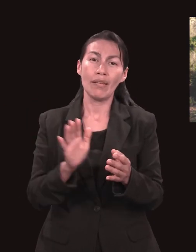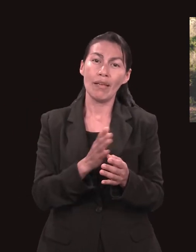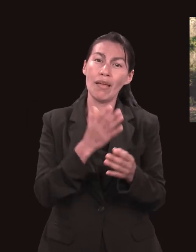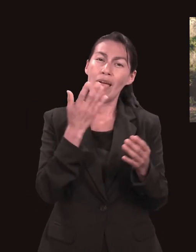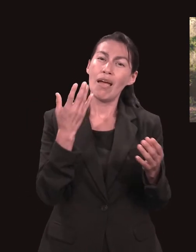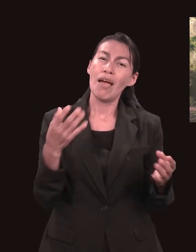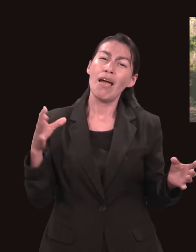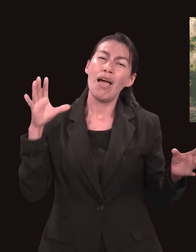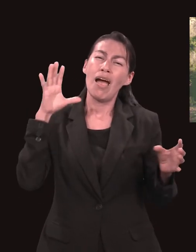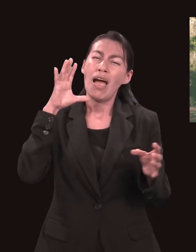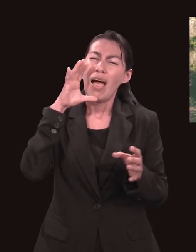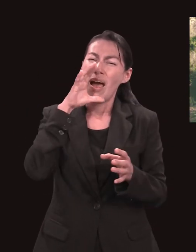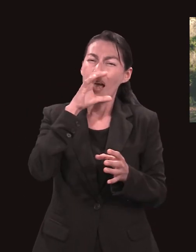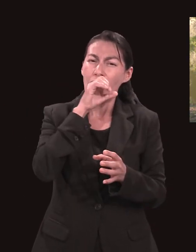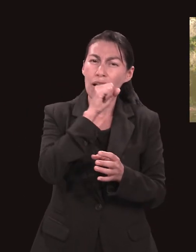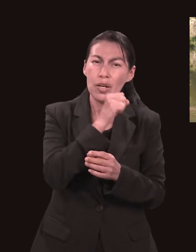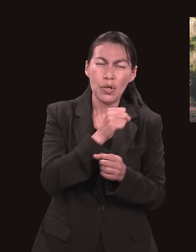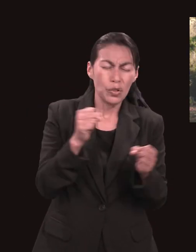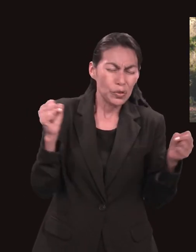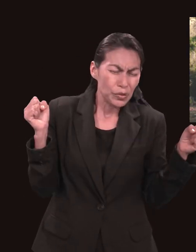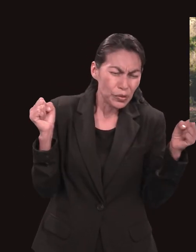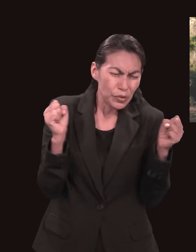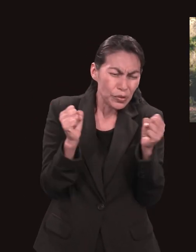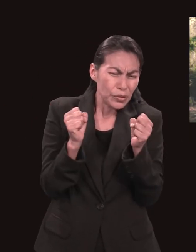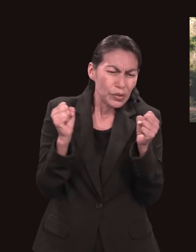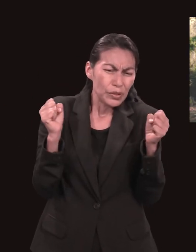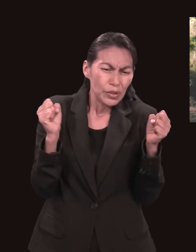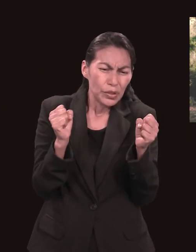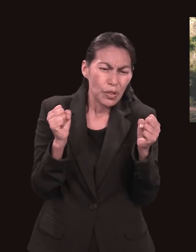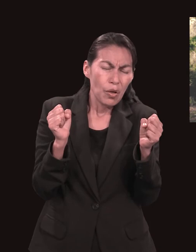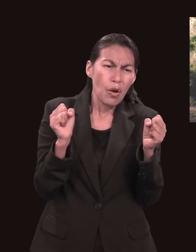como vive en invierno